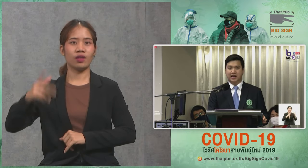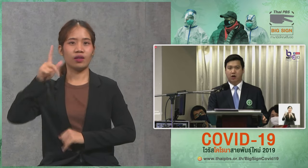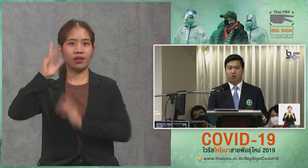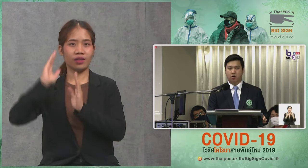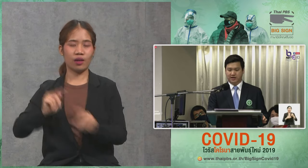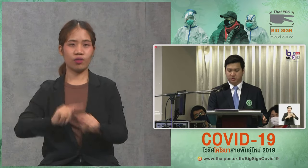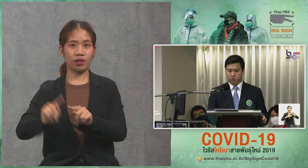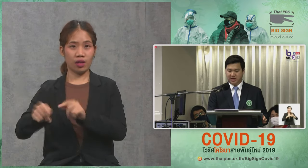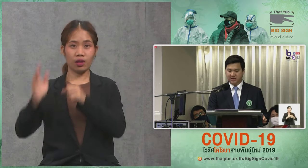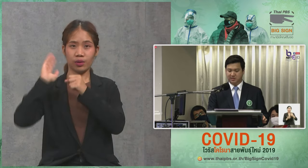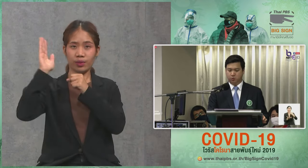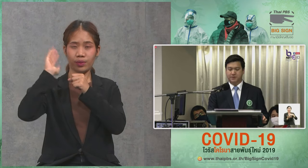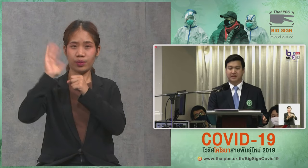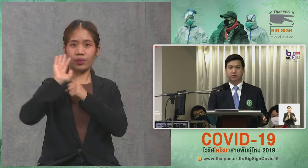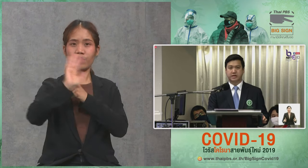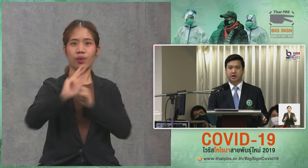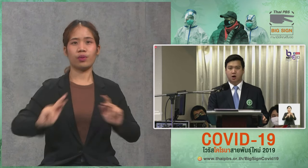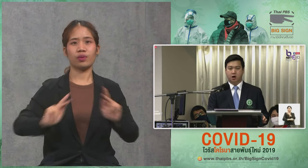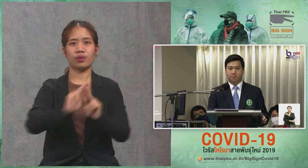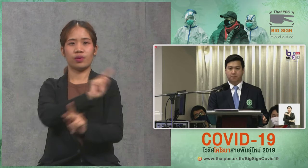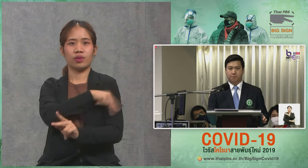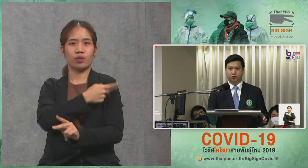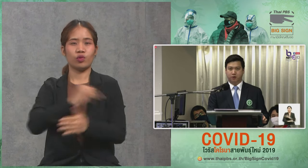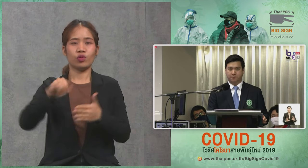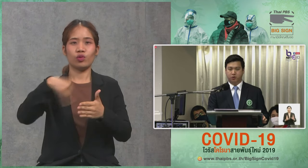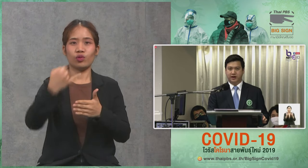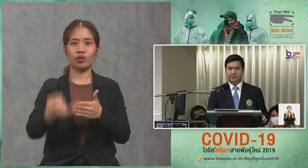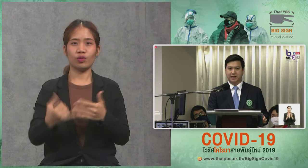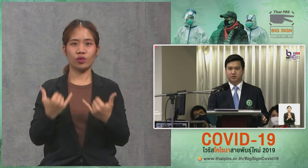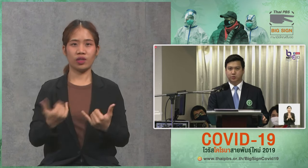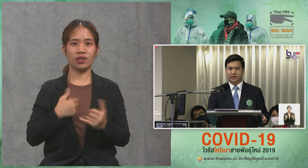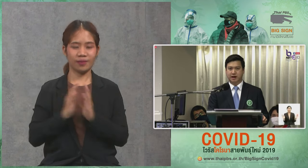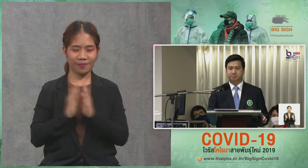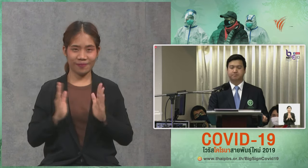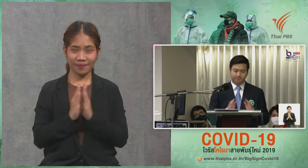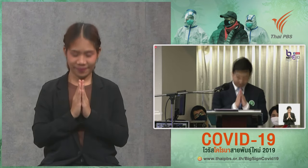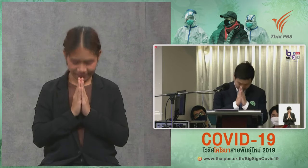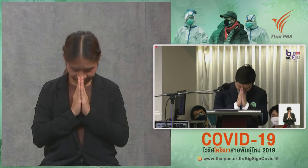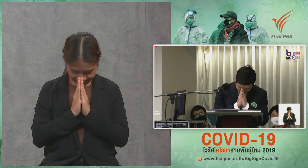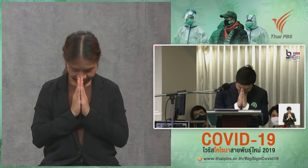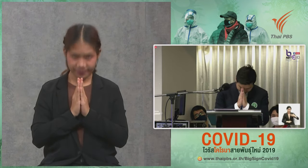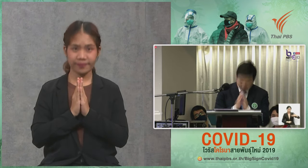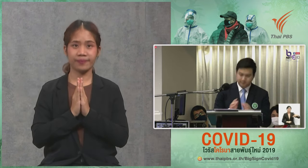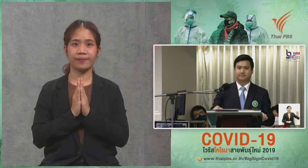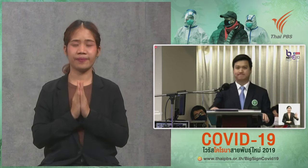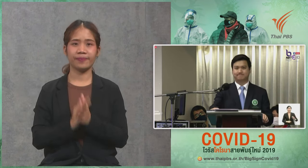จบการแถลงข่าวของกระทรวงสาธารณสุขเพียงเท่านี้ขอบคุณครับและสวัสดีครับ